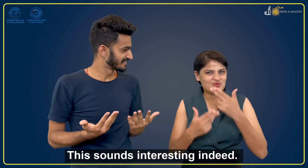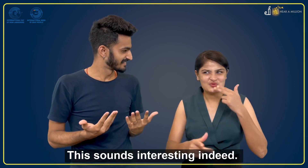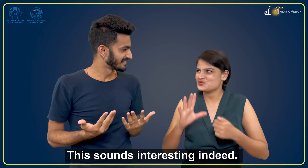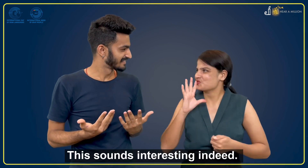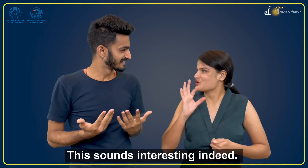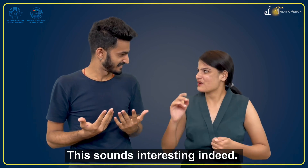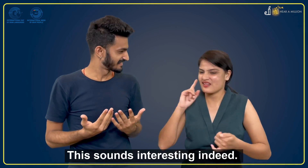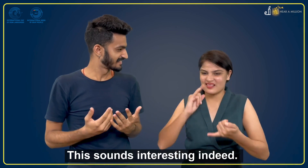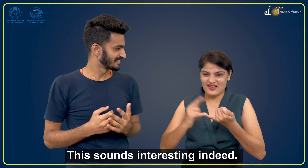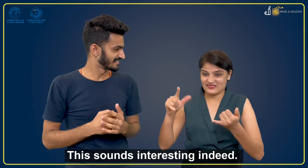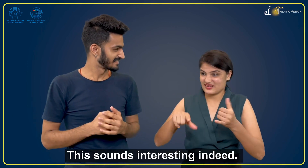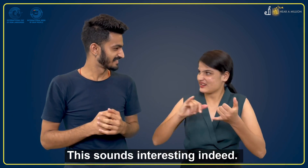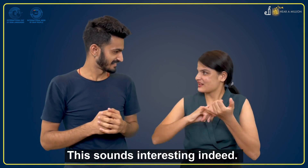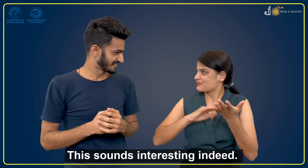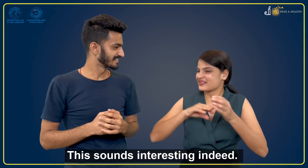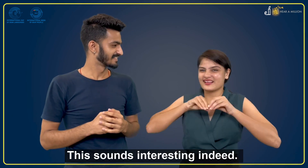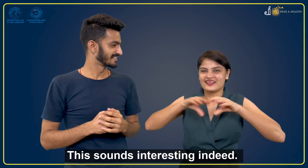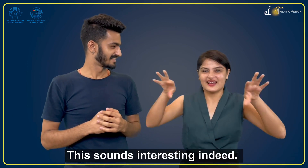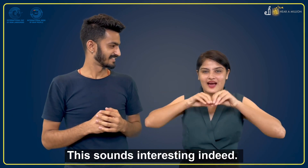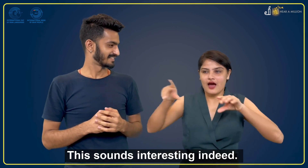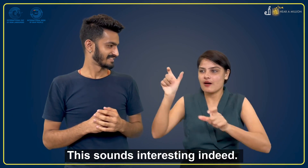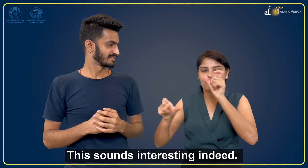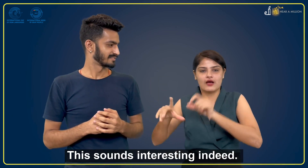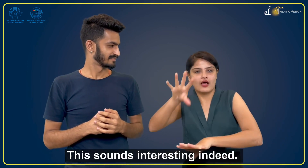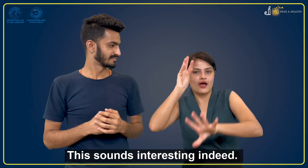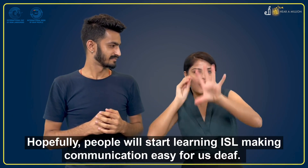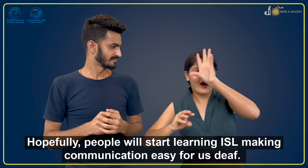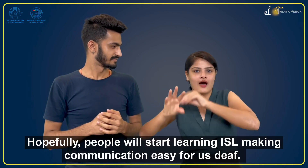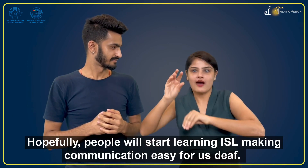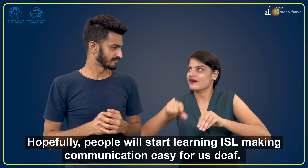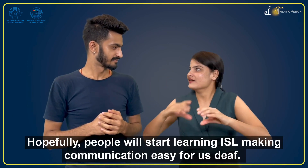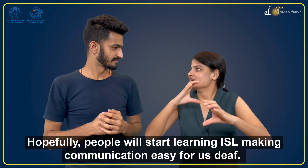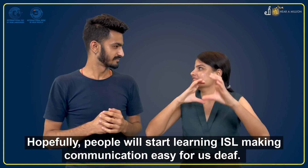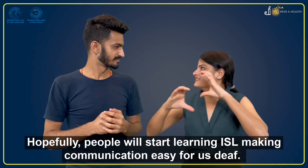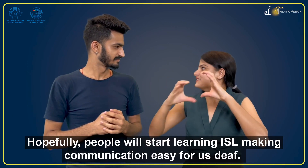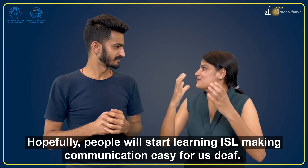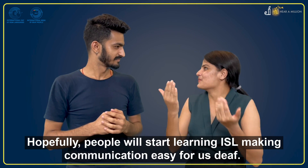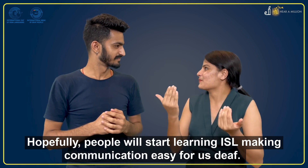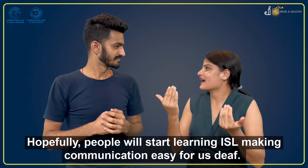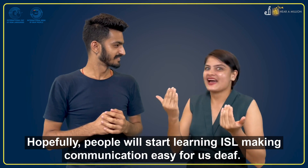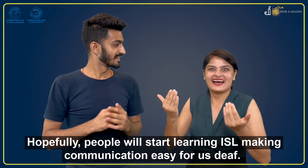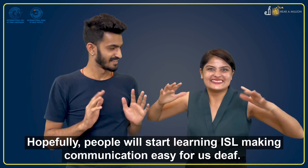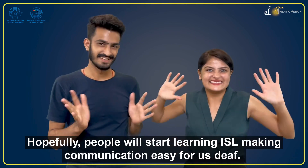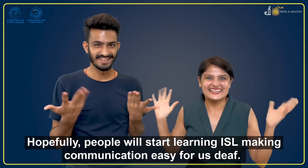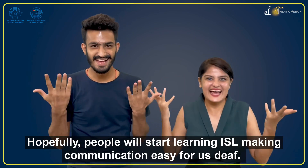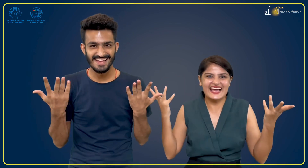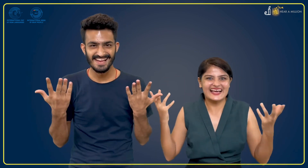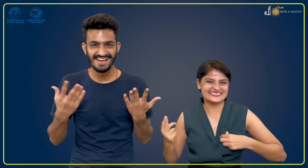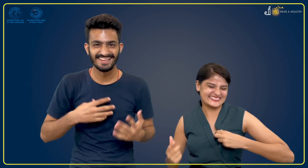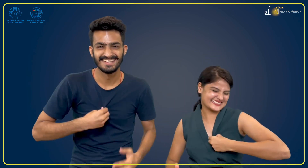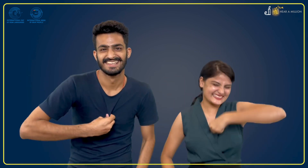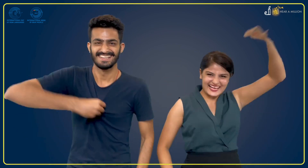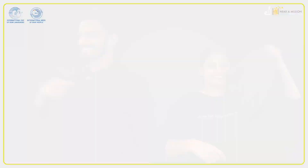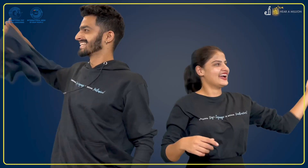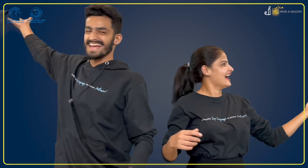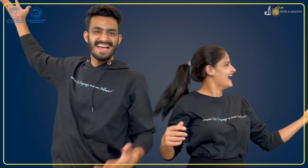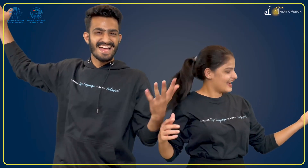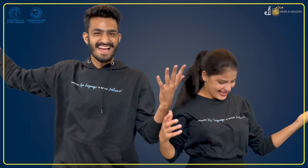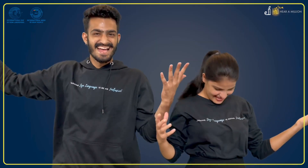कि यह काफी दिलचस्प लग रहा है आशा है कि लोग आए सिर्फ इतना शुरू करेंगे इसे बदल संपर्क आसान हो